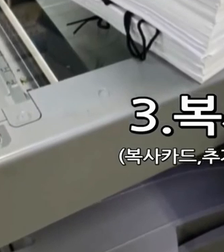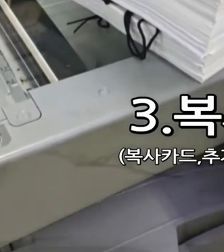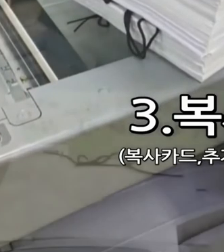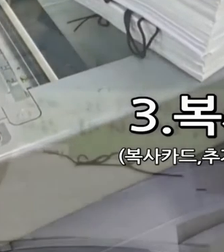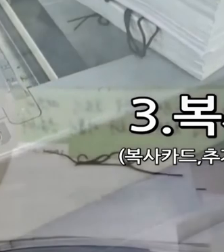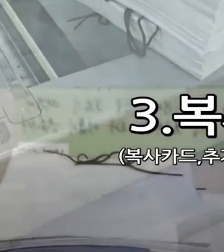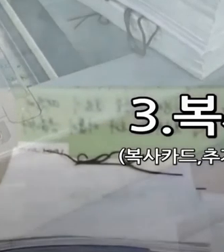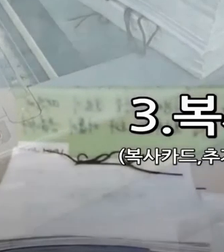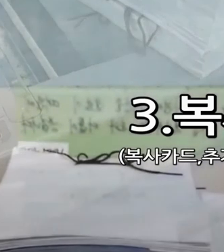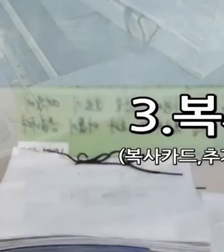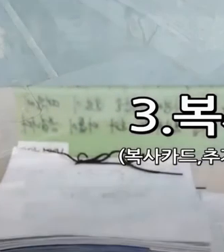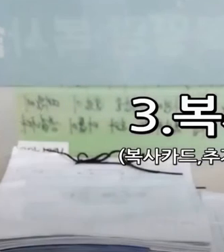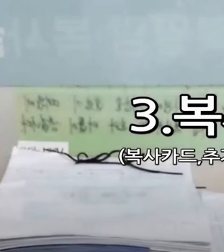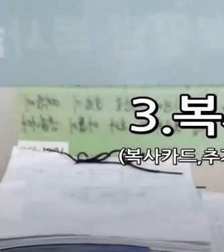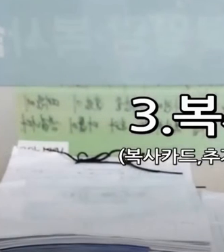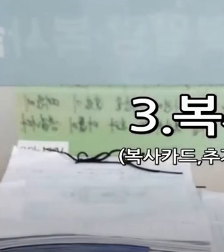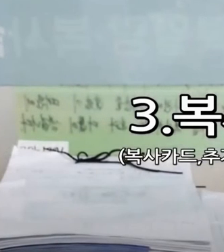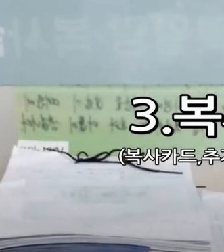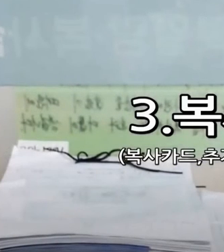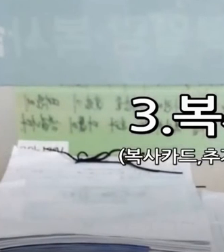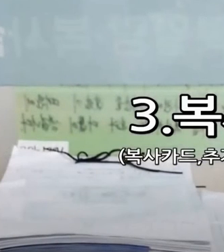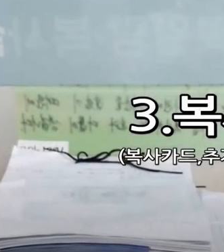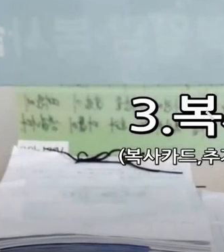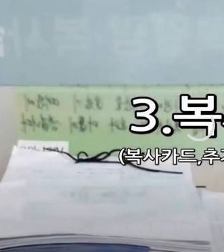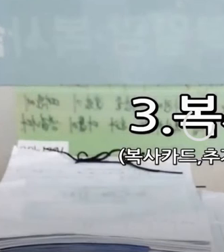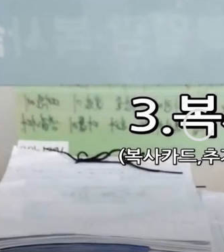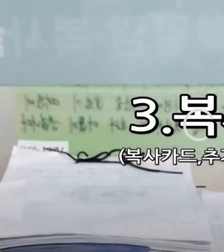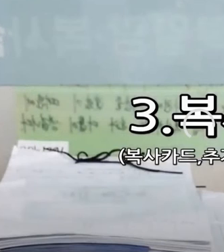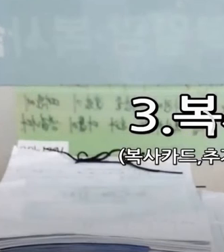성서를 작성하신 후 목록 부분에